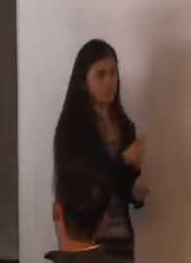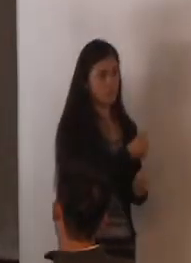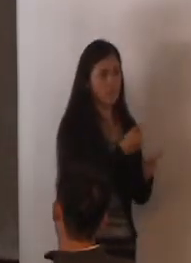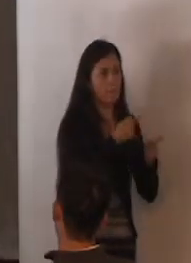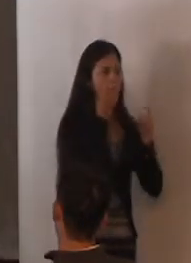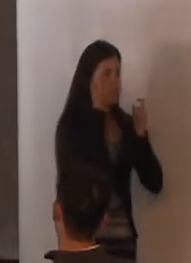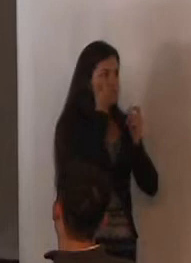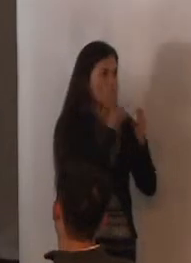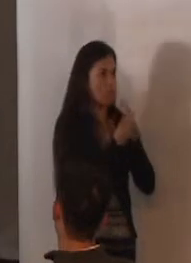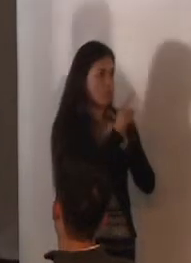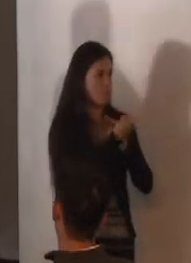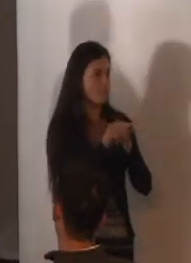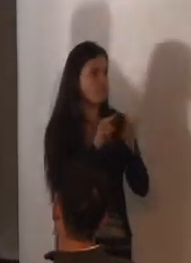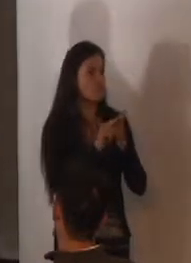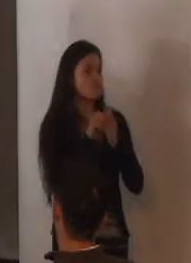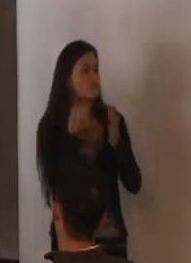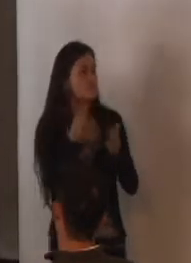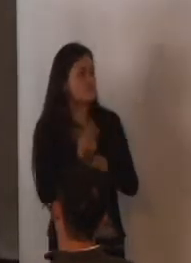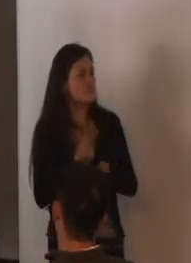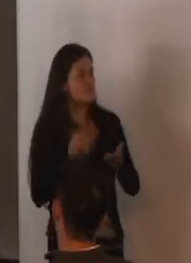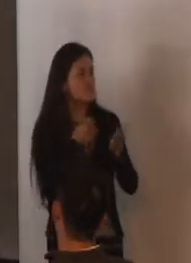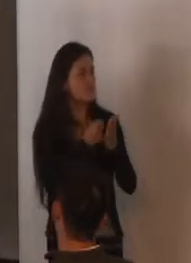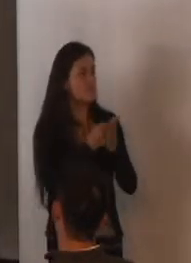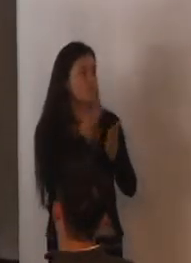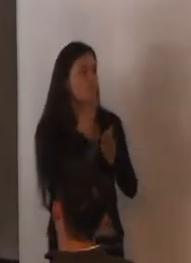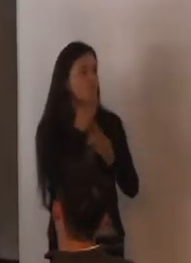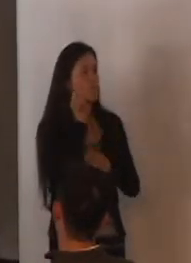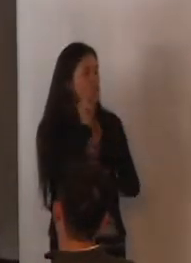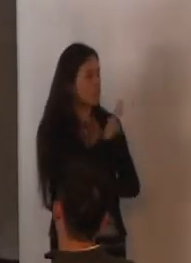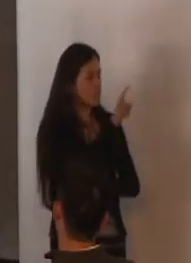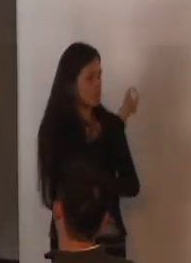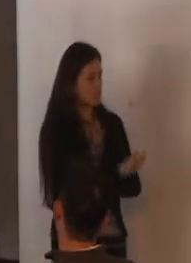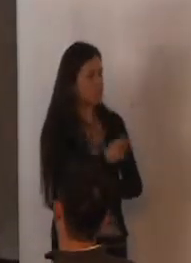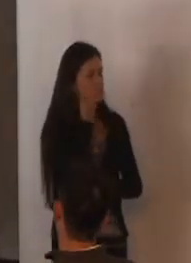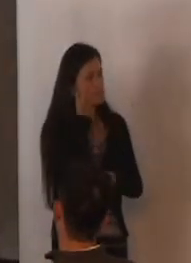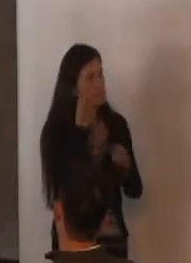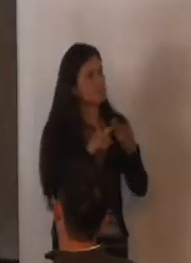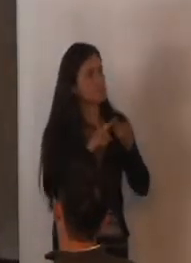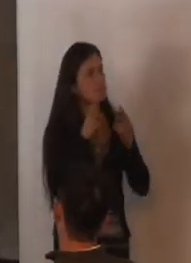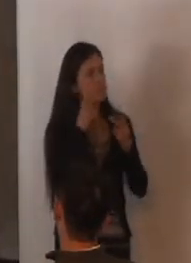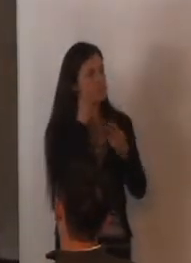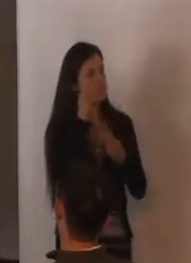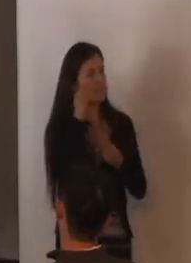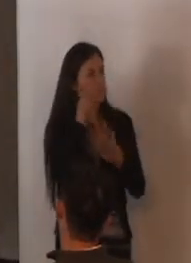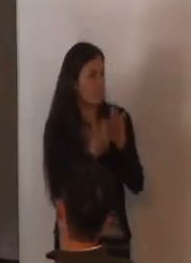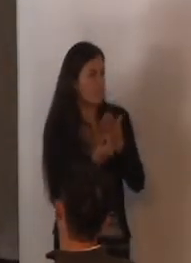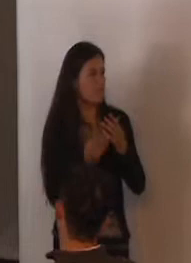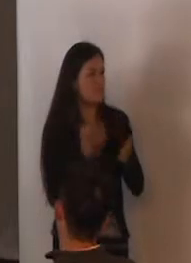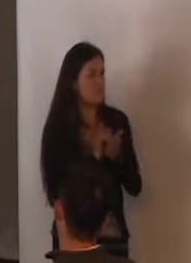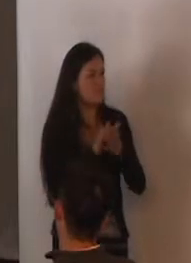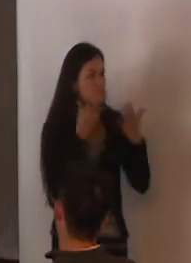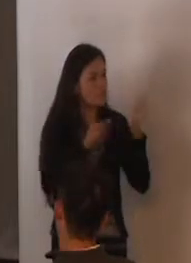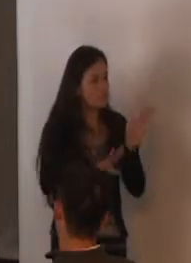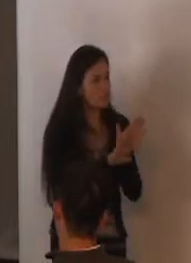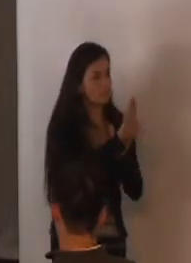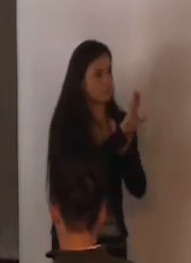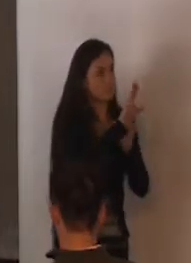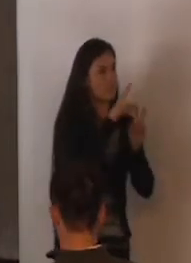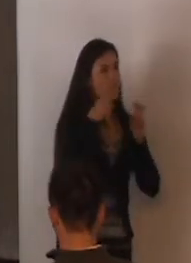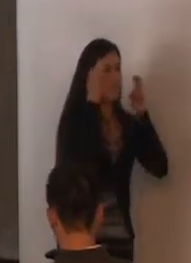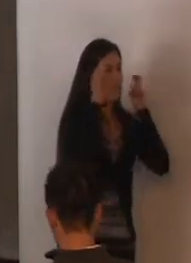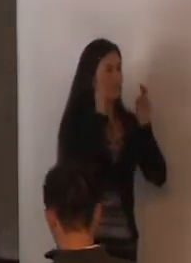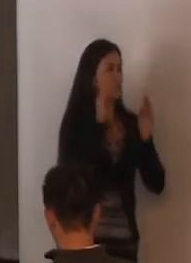niveles de comprensión que nos permiten atender, comprender, pero necesitamos un elemento para elaborar ese concepto. Entonces,